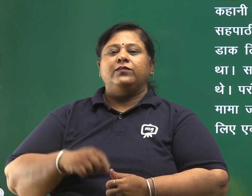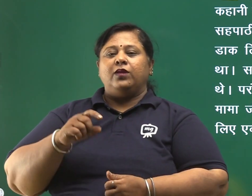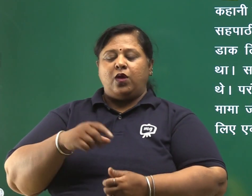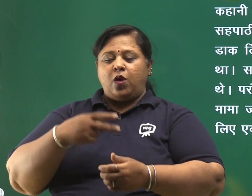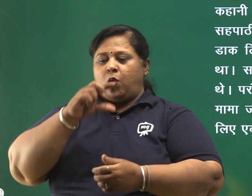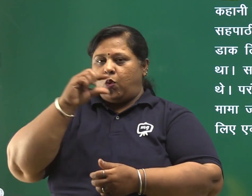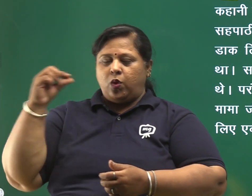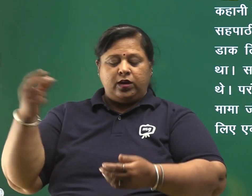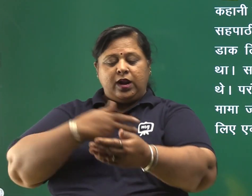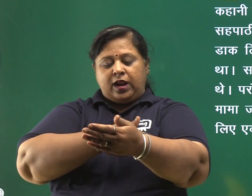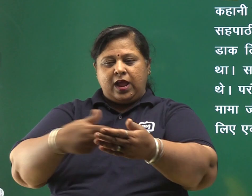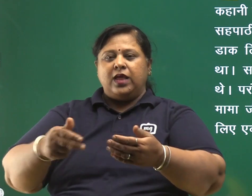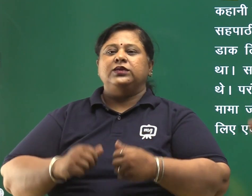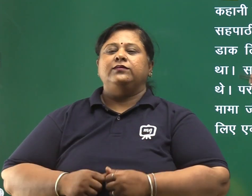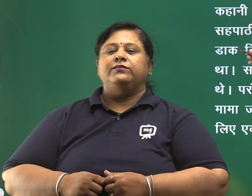और नागराजन